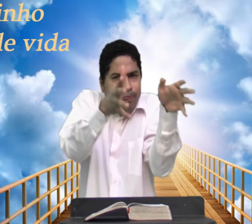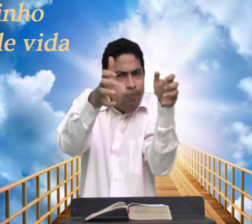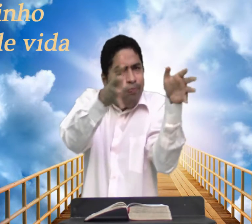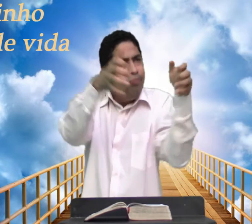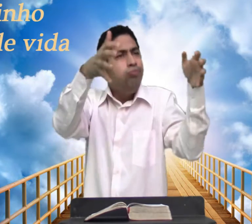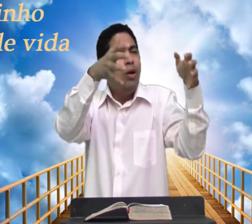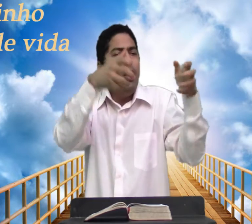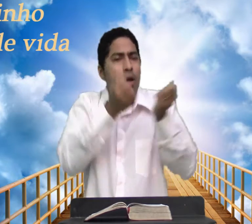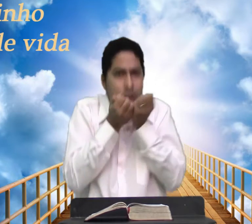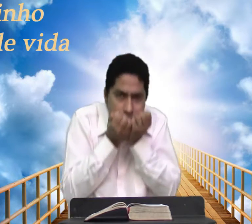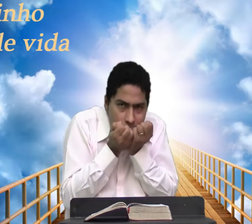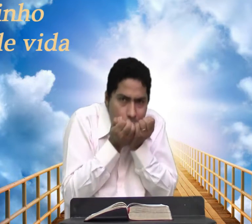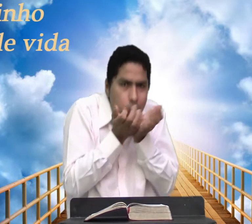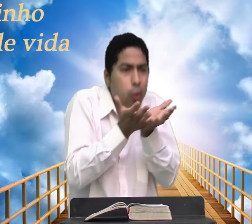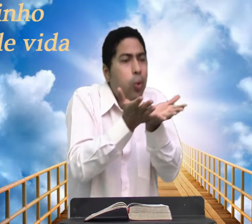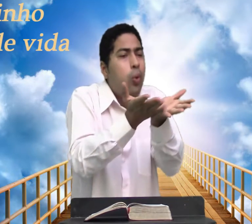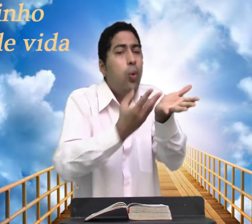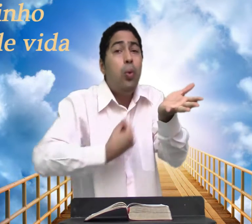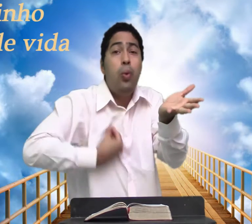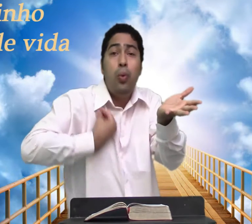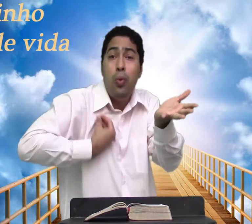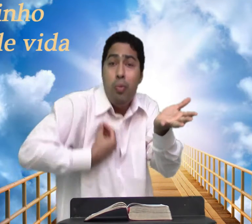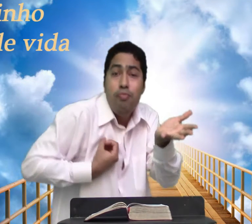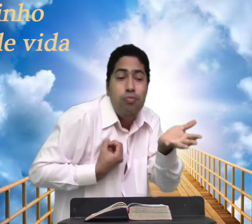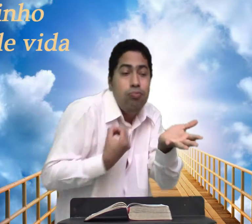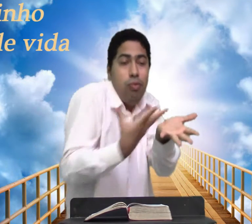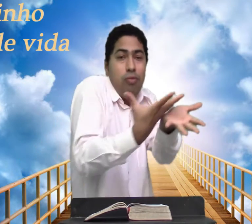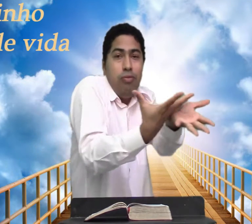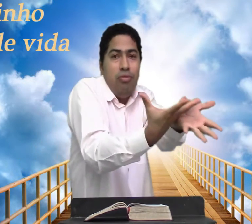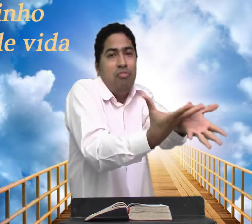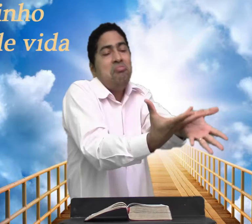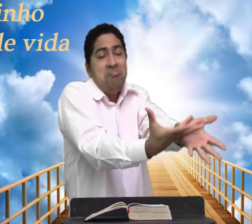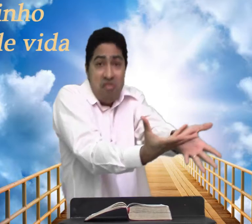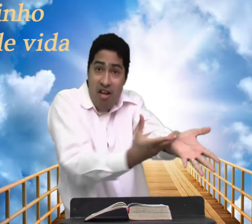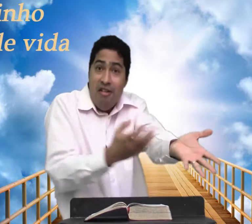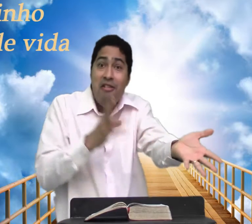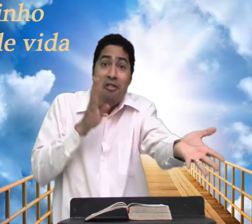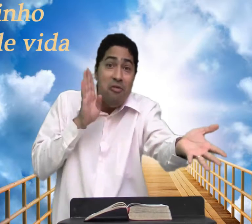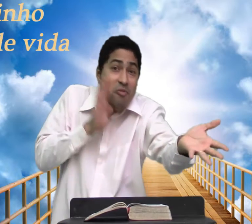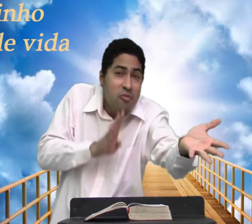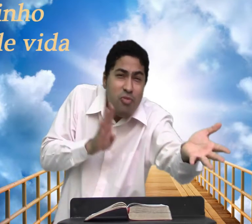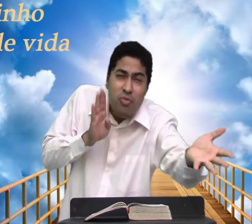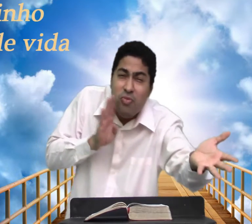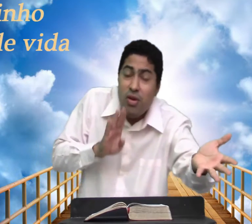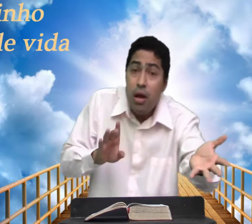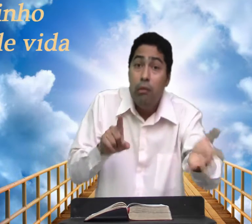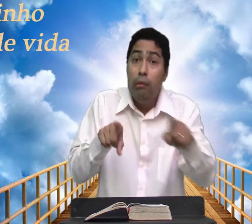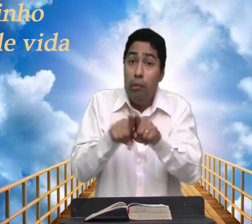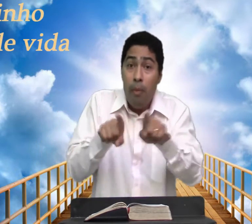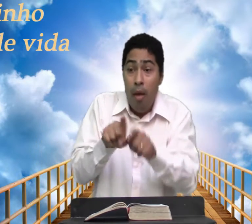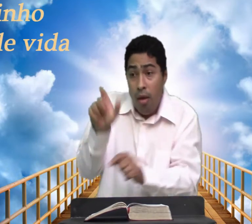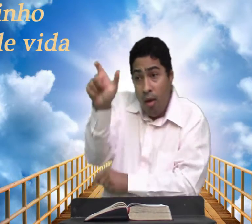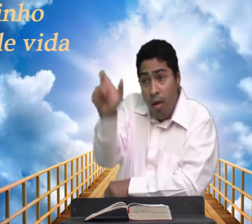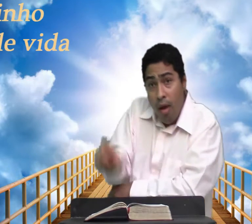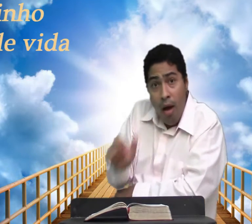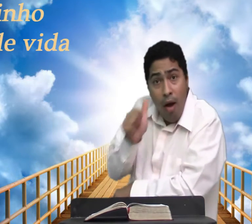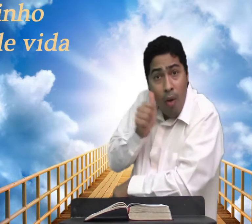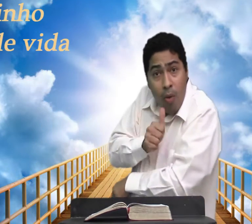então sopra em suas narinas o fôlego de vida, e ele passa a ser uma alma vivente. Vimos também que